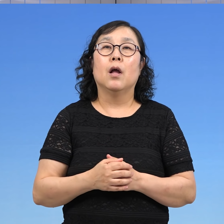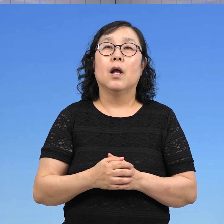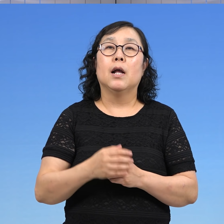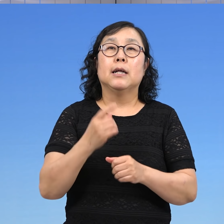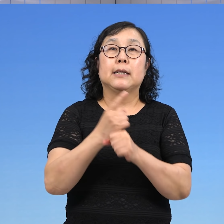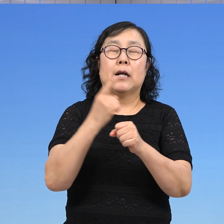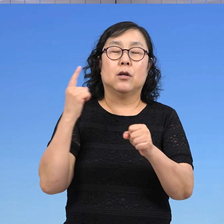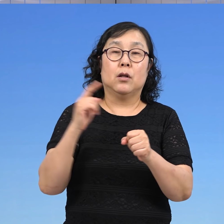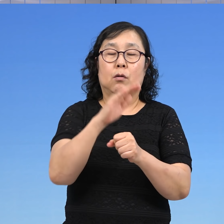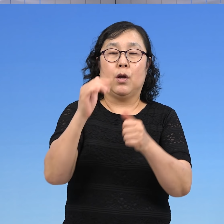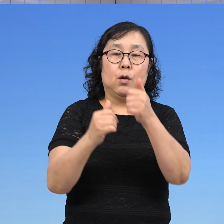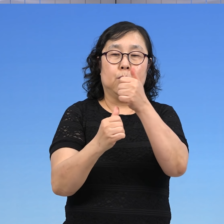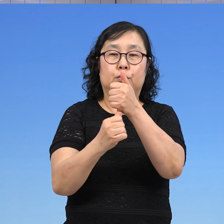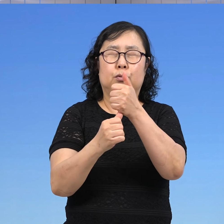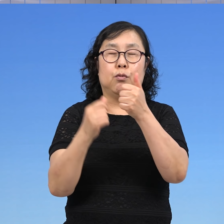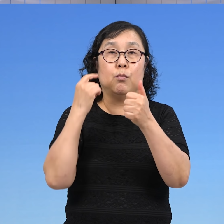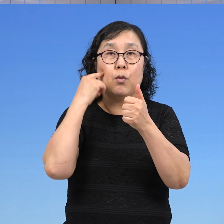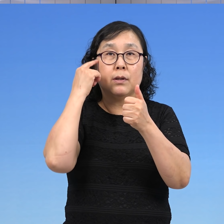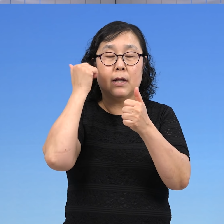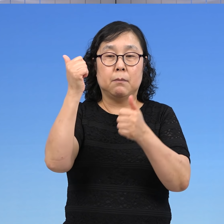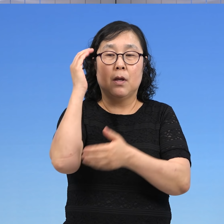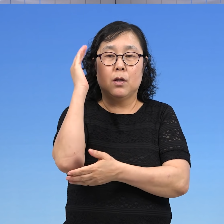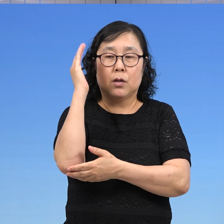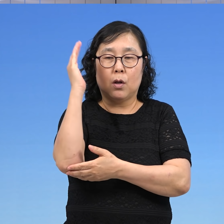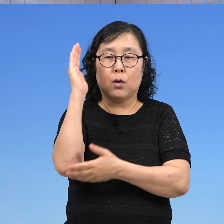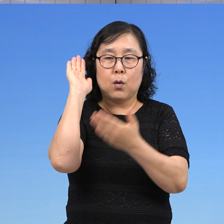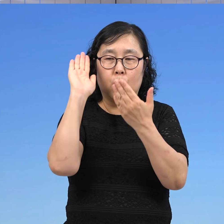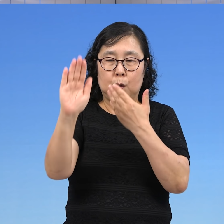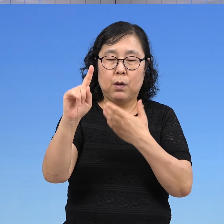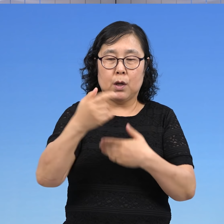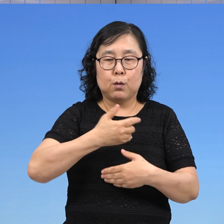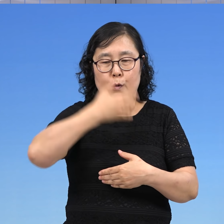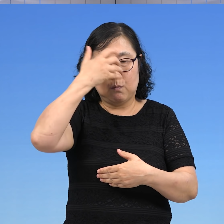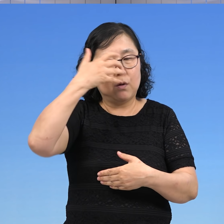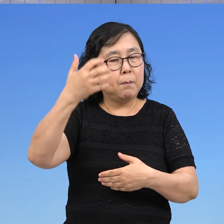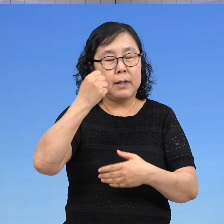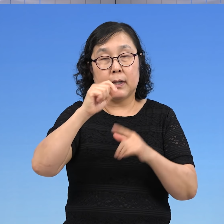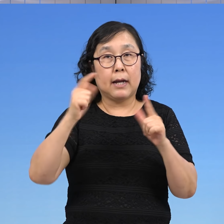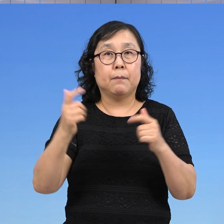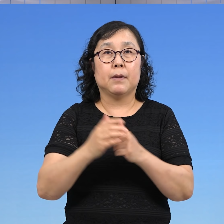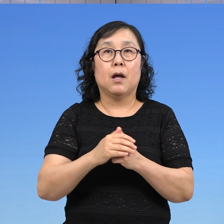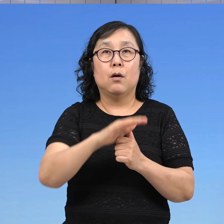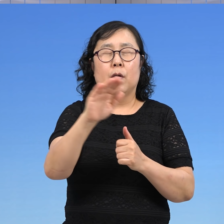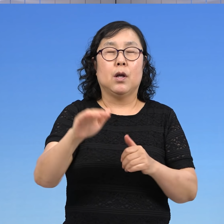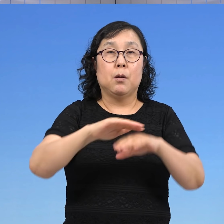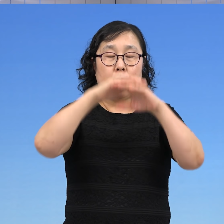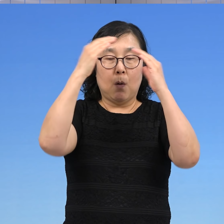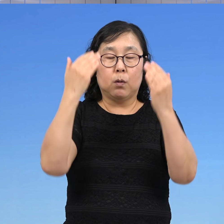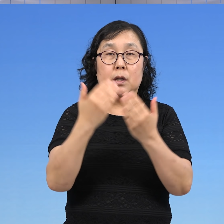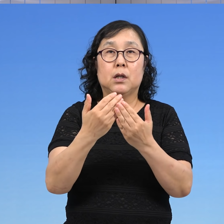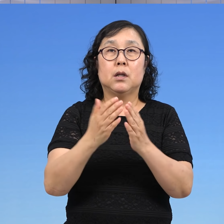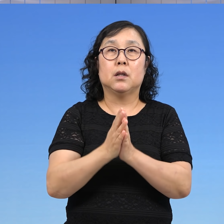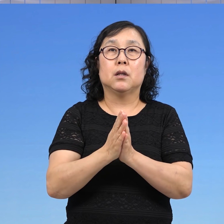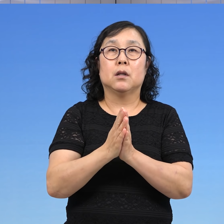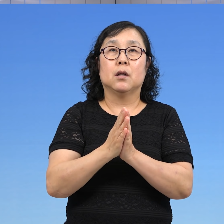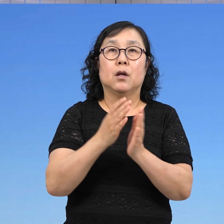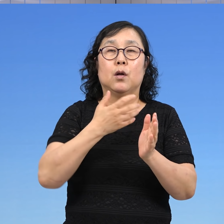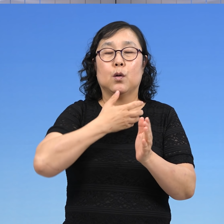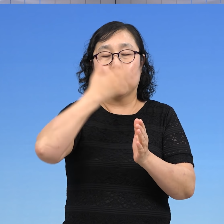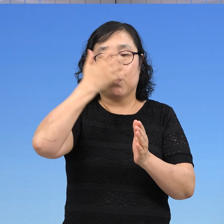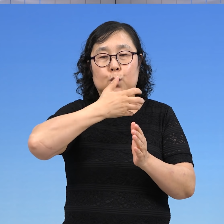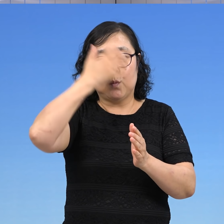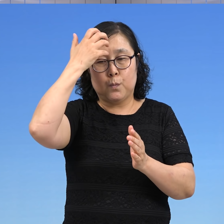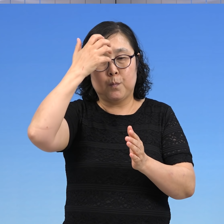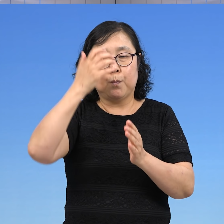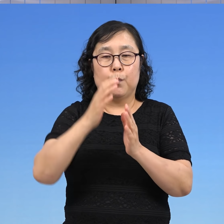마십시오 작년에 우리 부교역자 동성애 설교 이후로 이 꿈을 받은 게 아니고요 우리 모든 교육자는 다 알아요 우리 순장